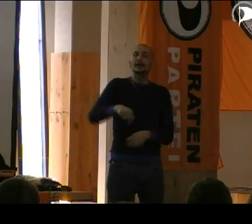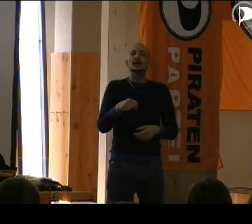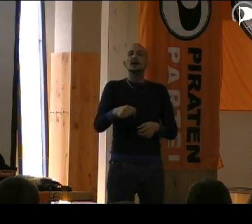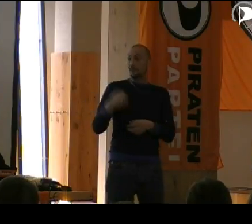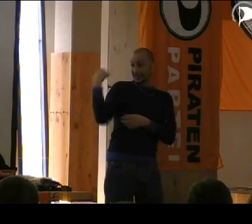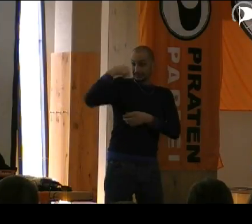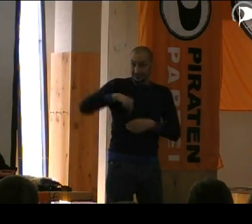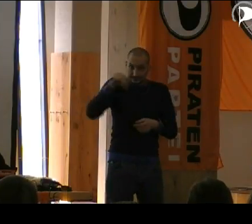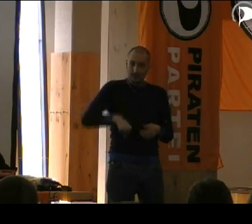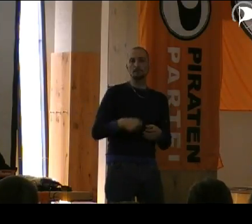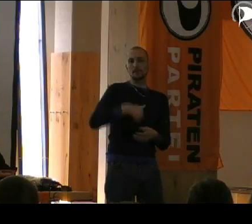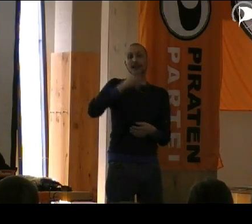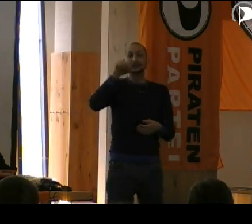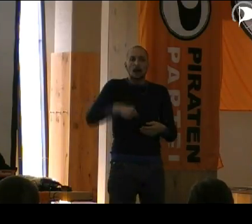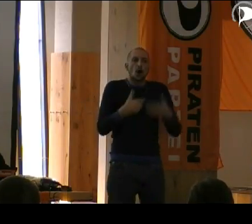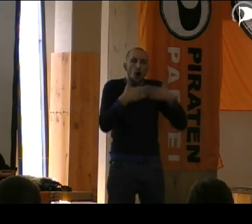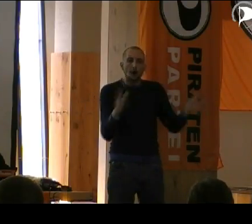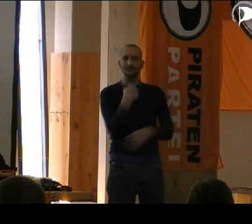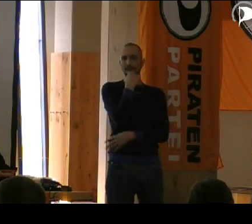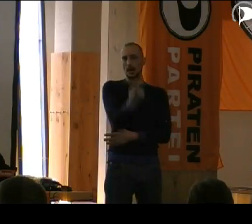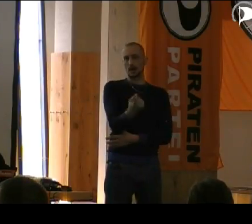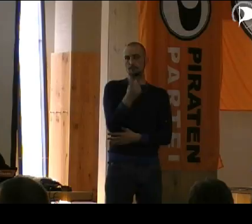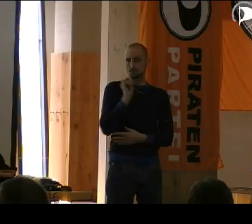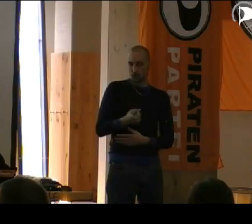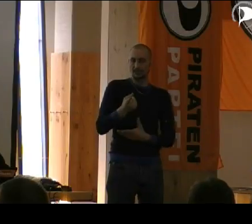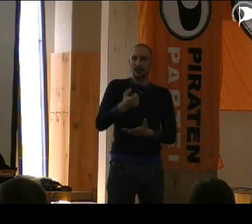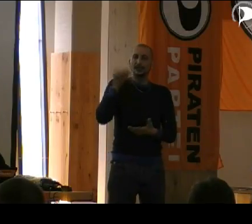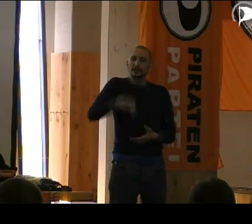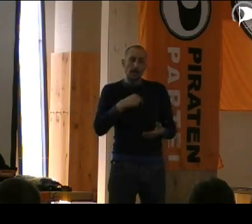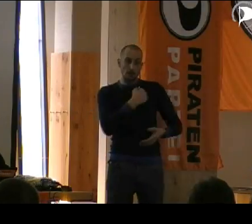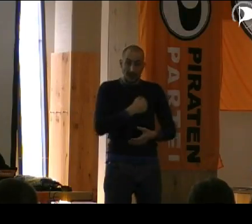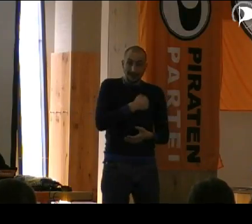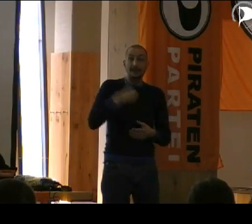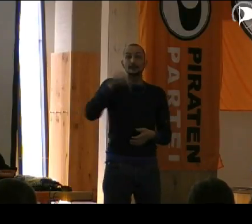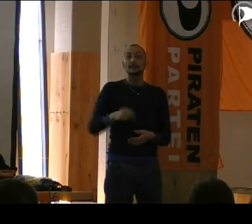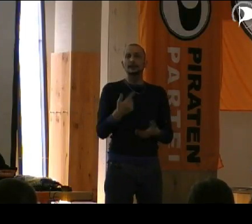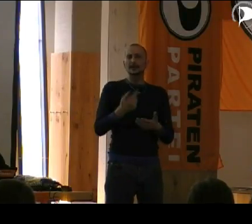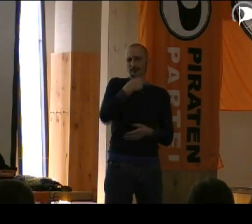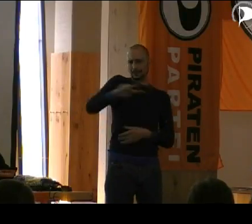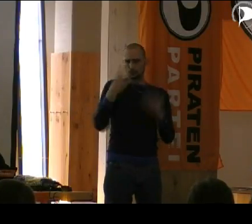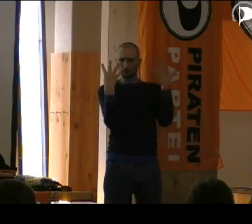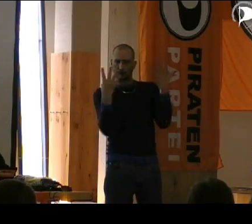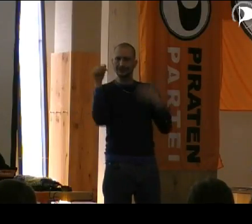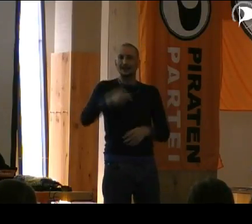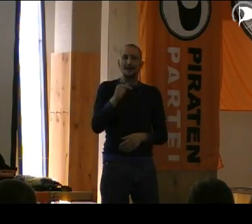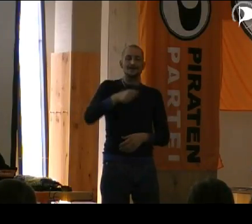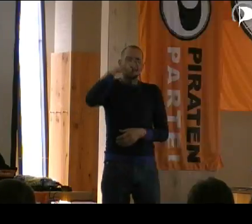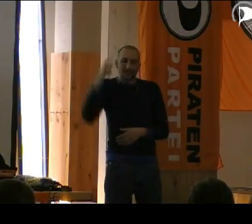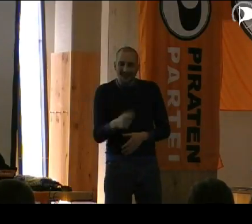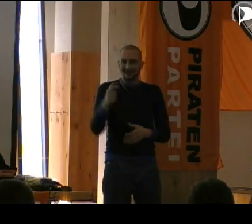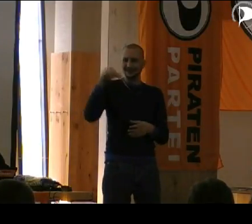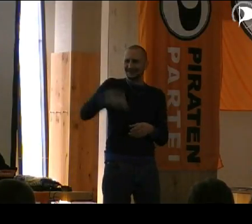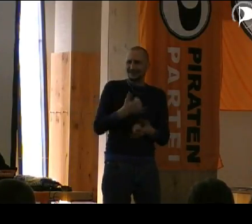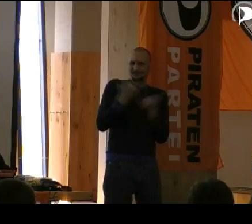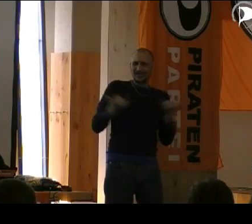offensiv äußern 2009 war die partei in ihrer frechen jungen vater da hatte ich so ein bisschen das das einzige